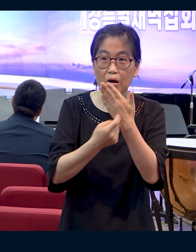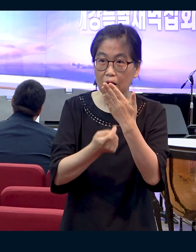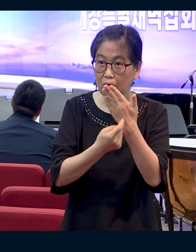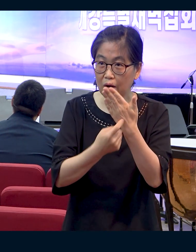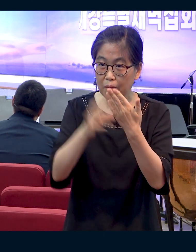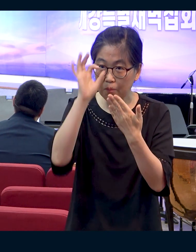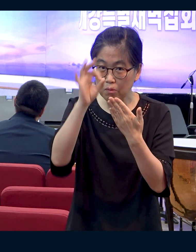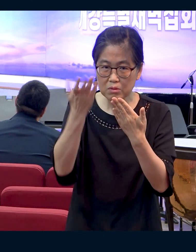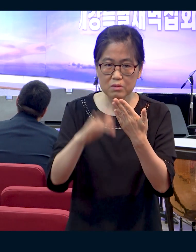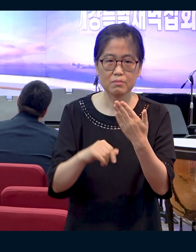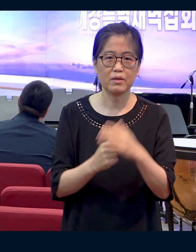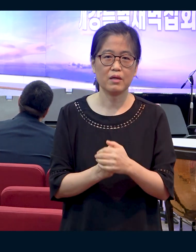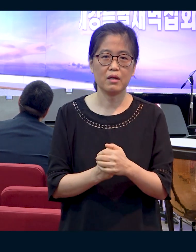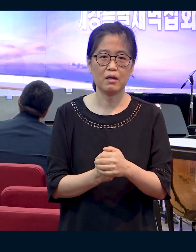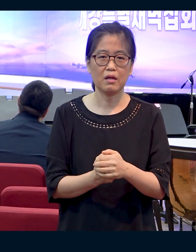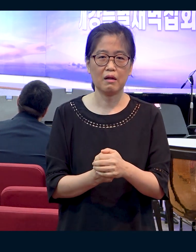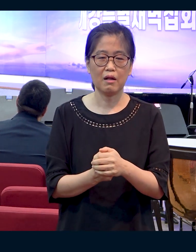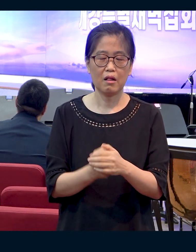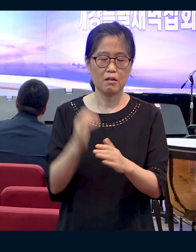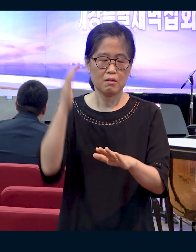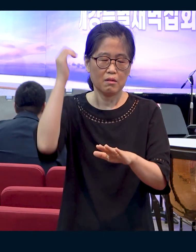그런데 그거 뭐 얼마 못 갑니다.